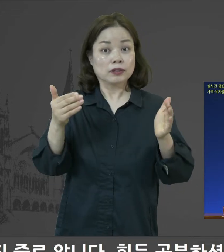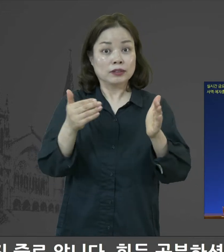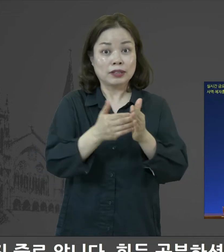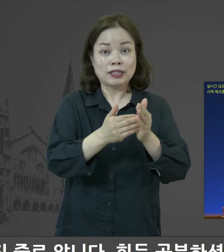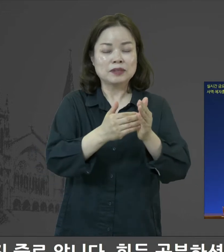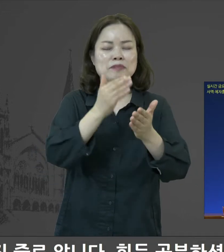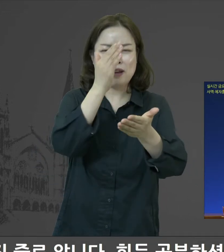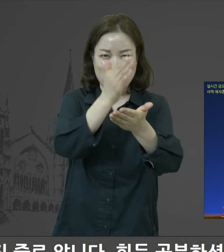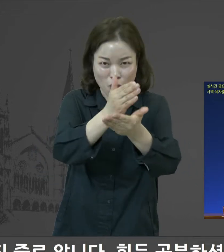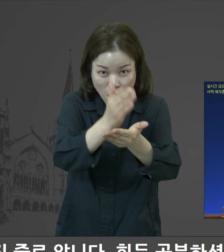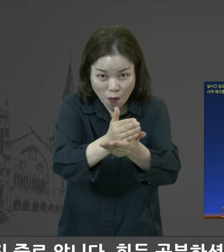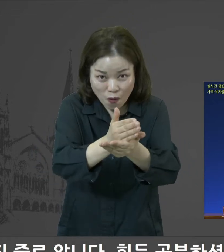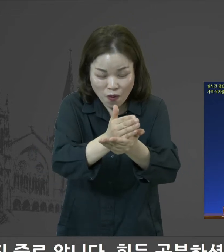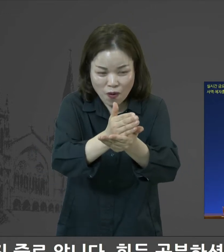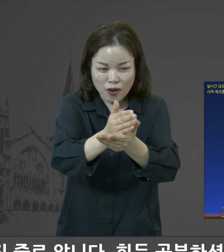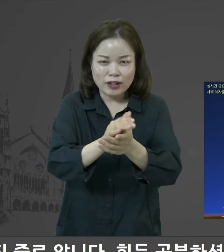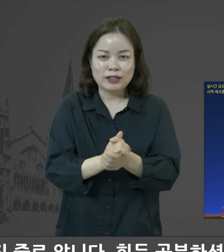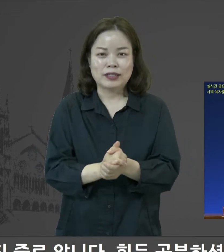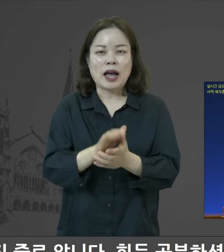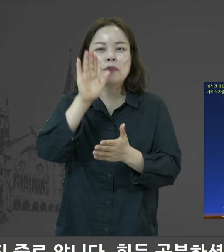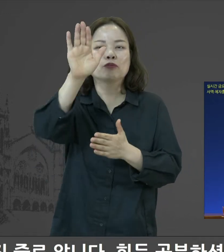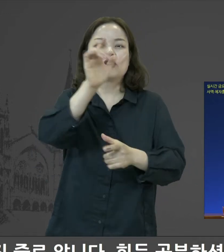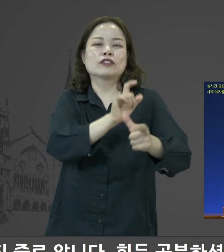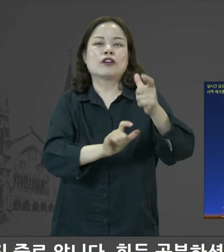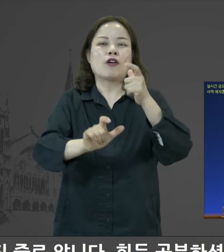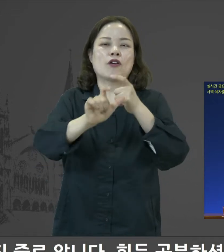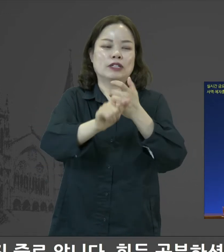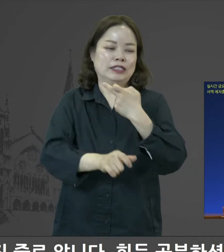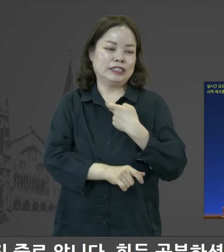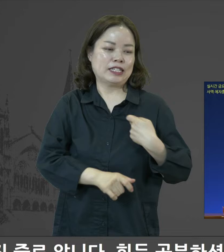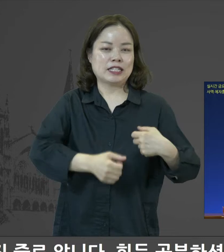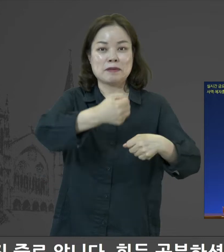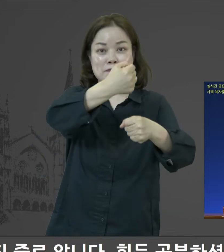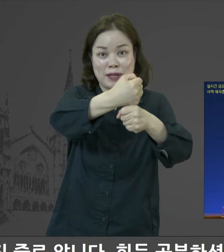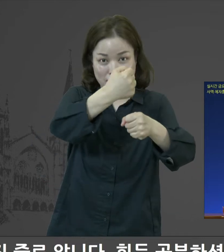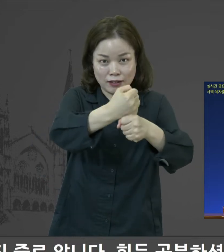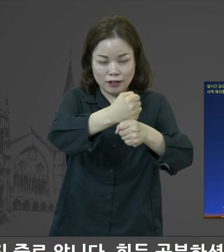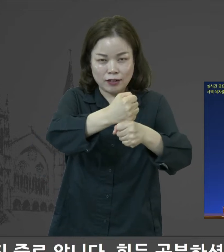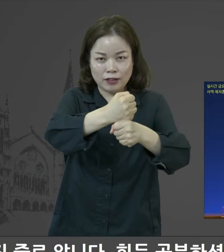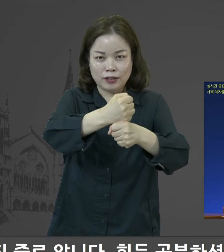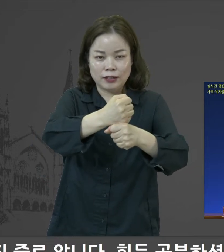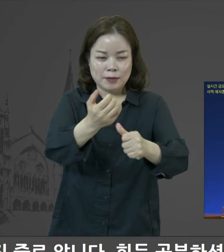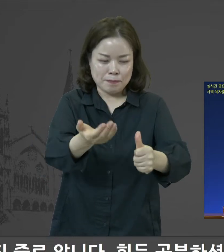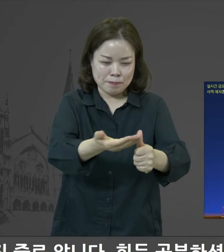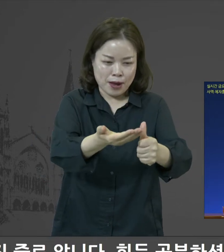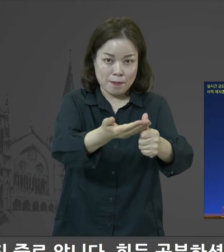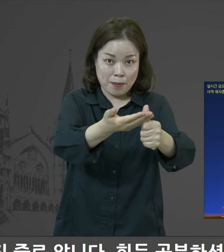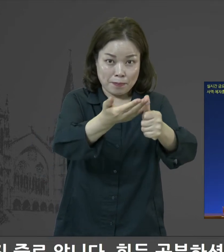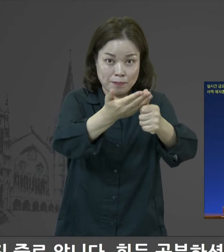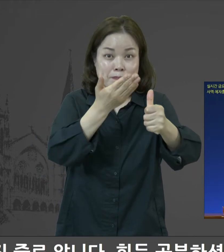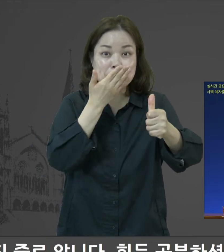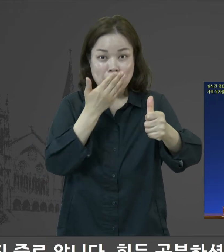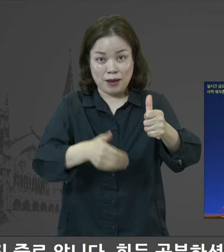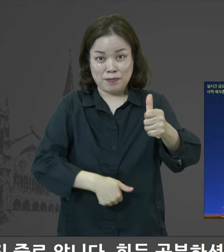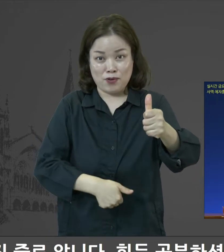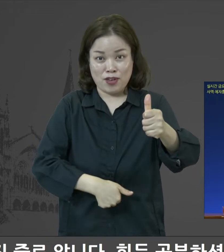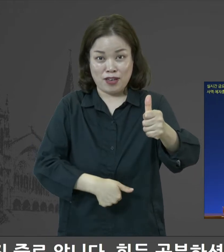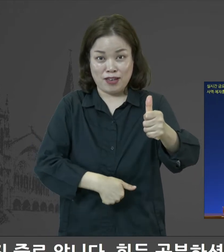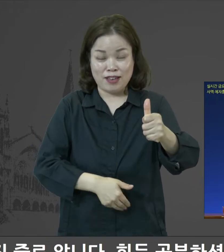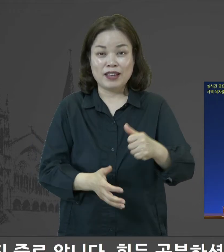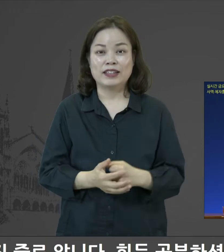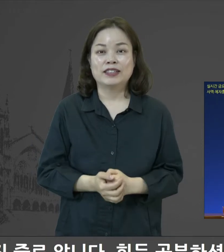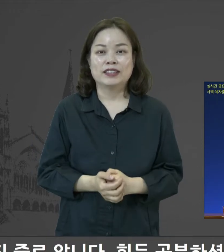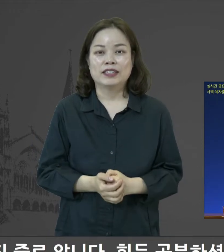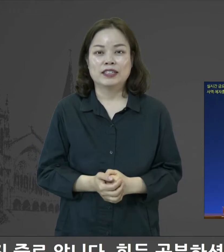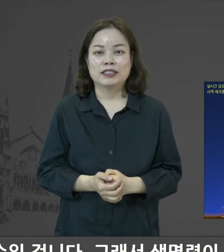되고, 그것이 밖으로 나와서 다른 제자를 양산해낼 수 있어야 된다, 그런 말씀입니다.